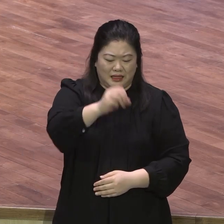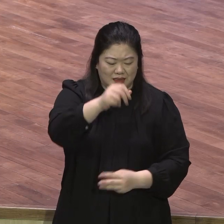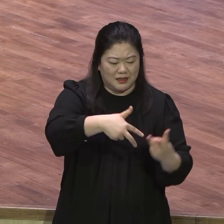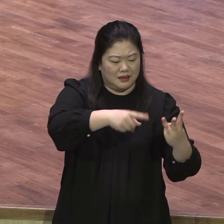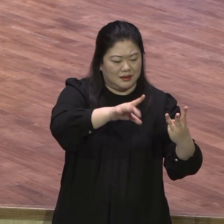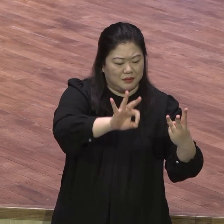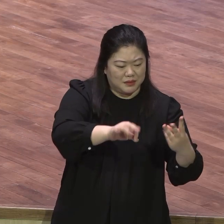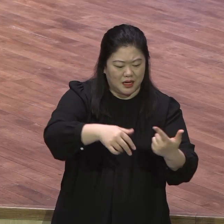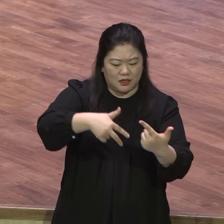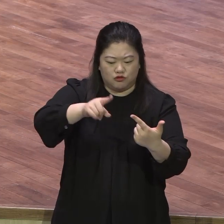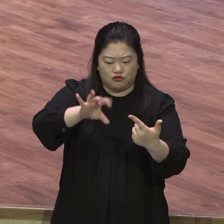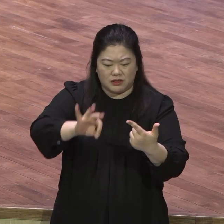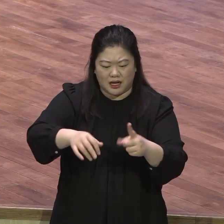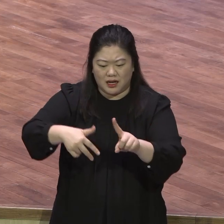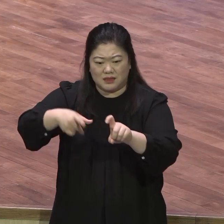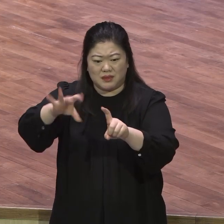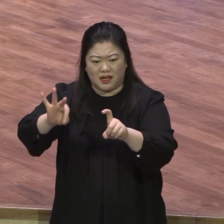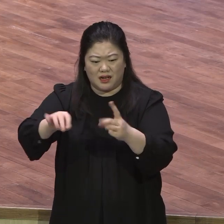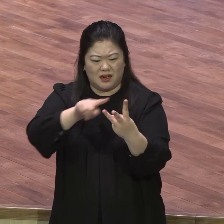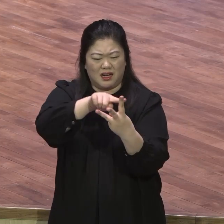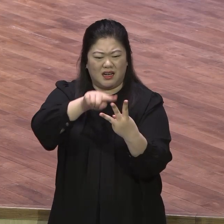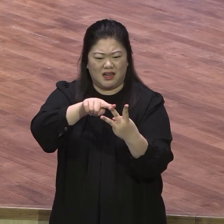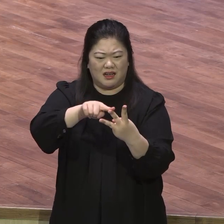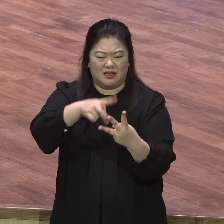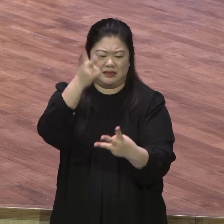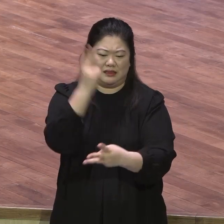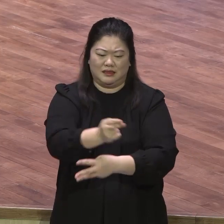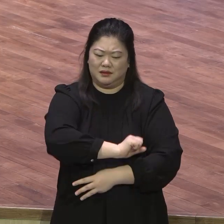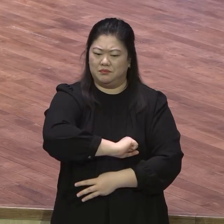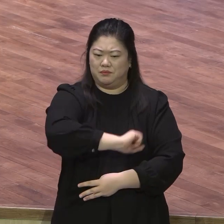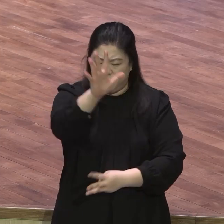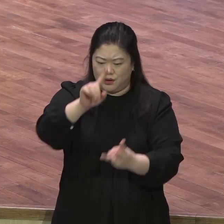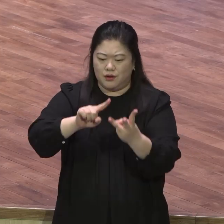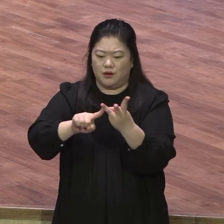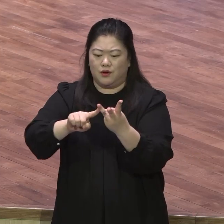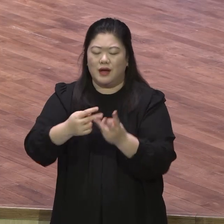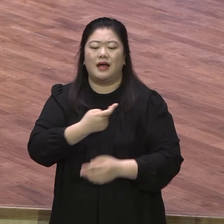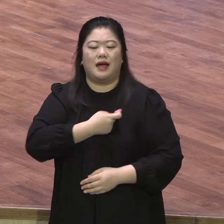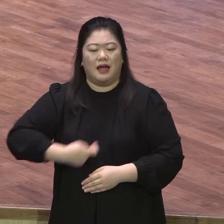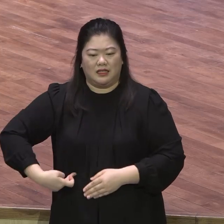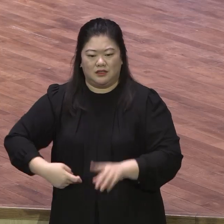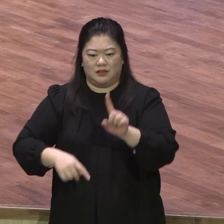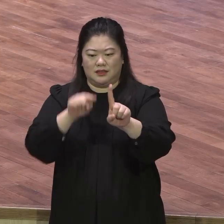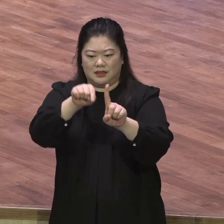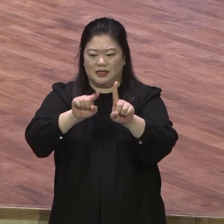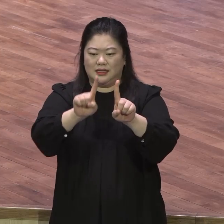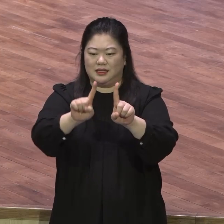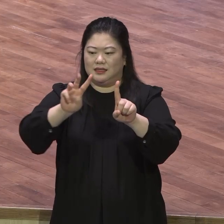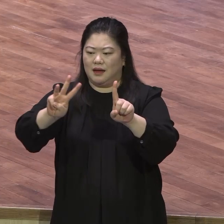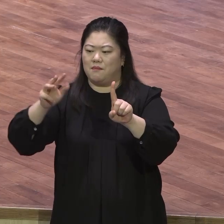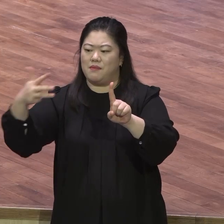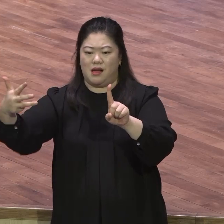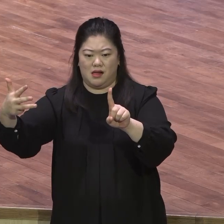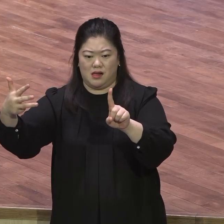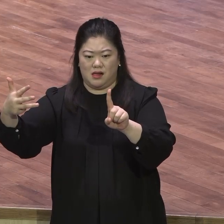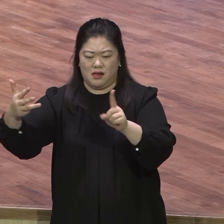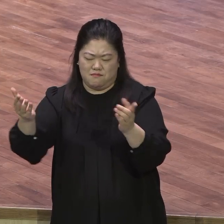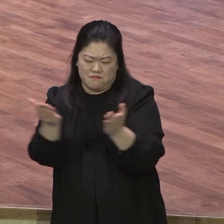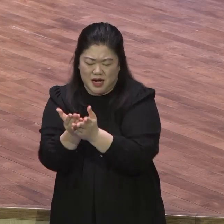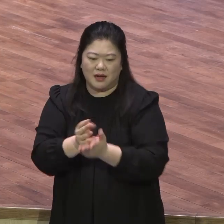완전히 빠져나왔어요 이제는 세 털이 뭐요 사명의 1장 1절 3질 8질 오직 글씨도 오직 하나님 나라 오직 성령 충만